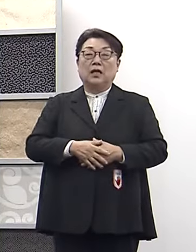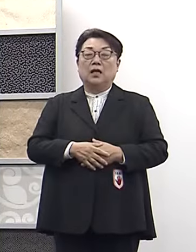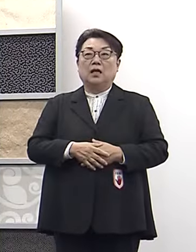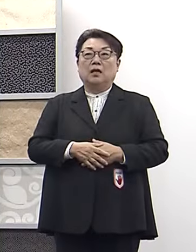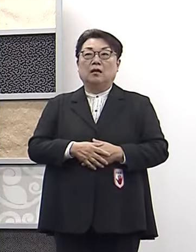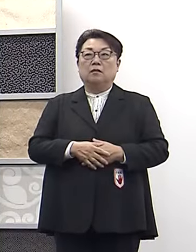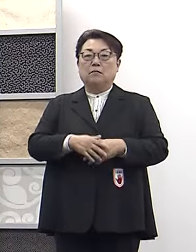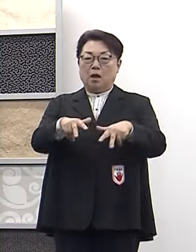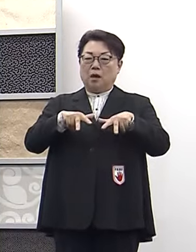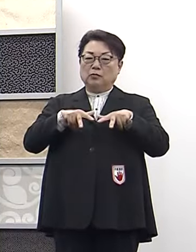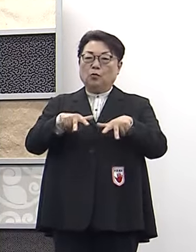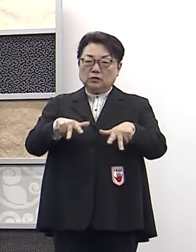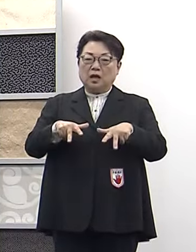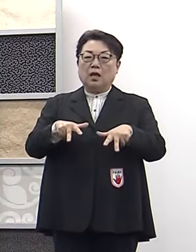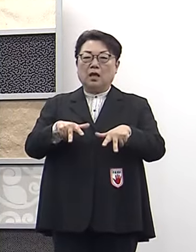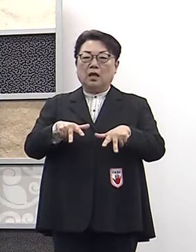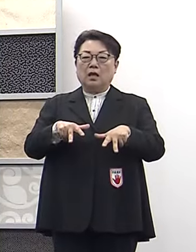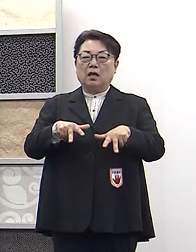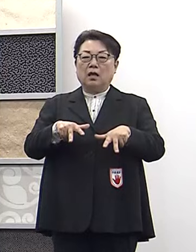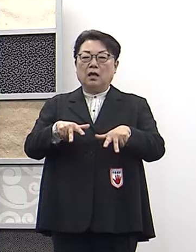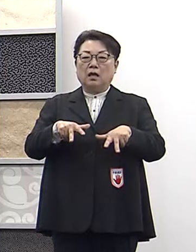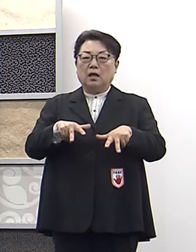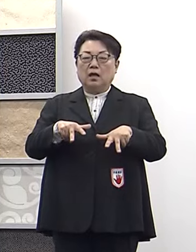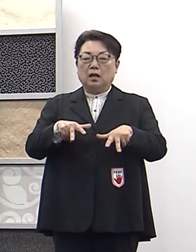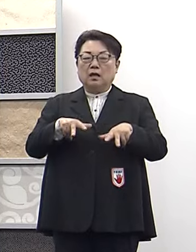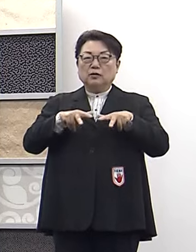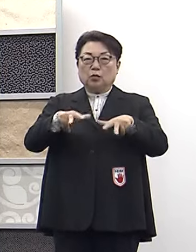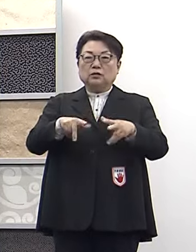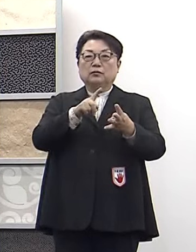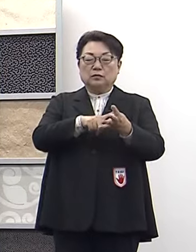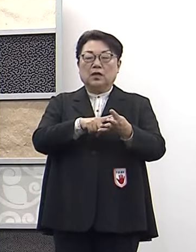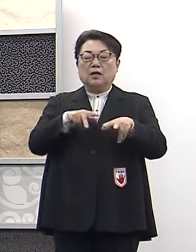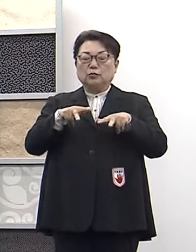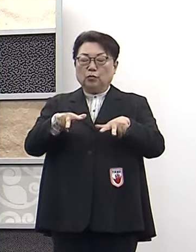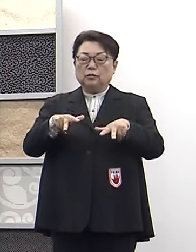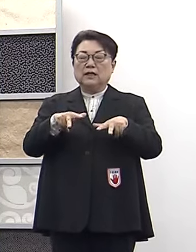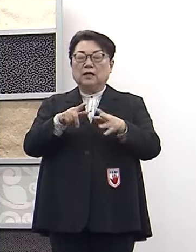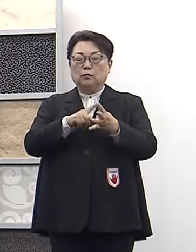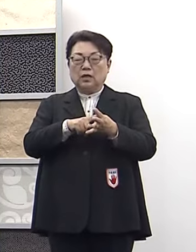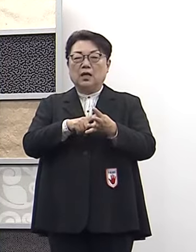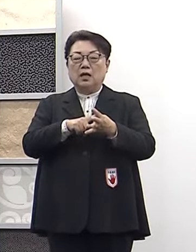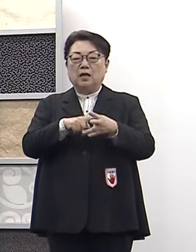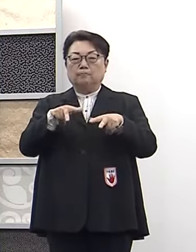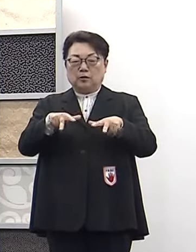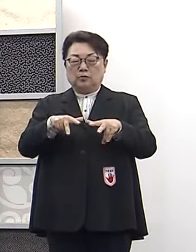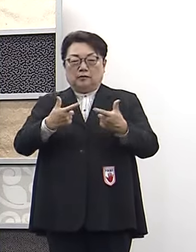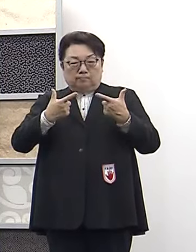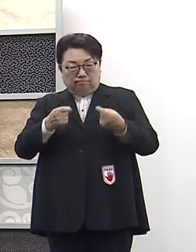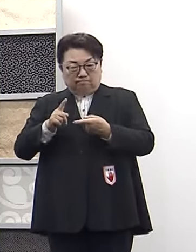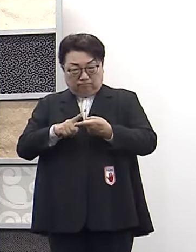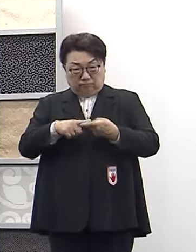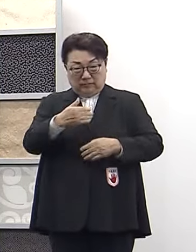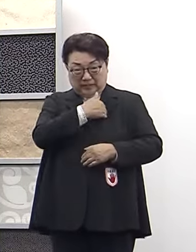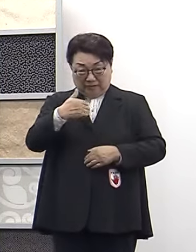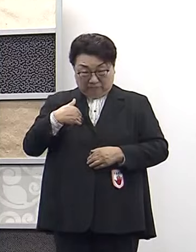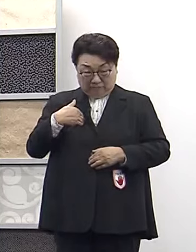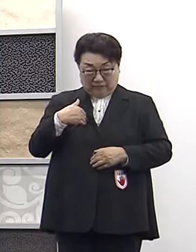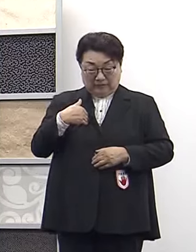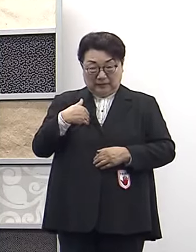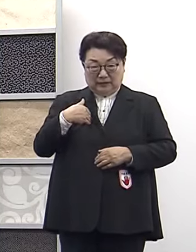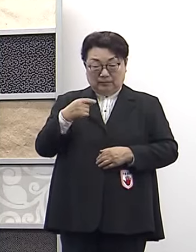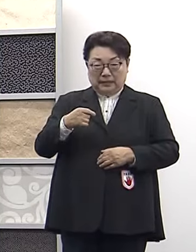行政運営の適正化を確保する上で、行政運営だけじゃないですけど、行政に関して言えば、その行政運営の適正を確保する上でです